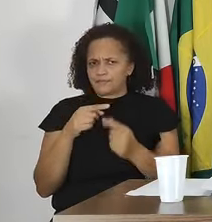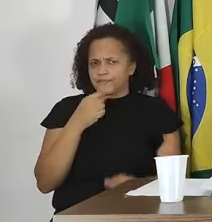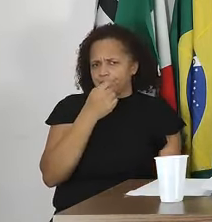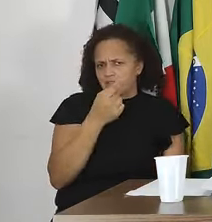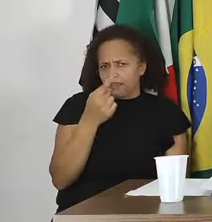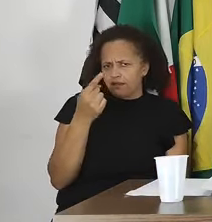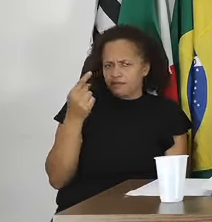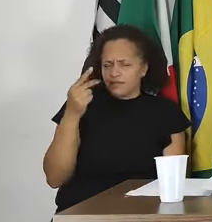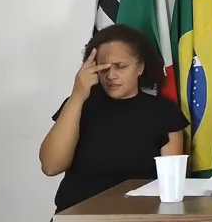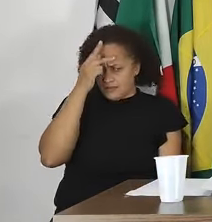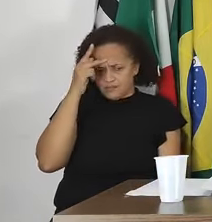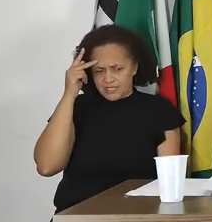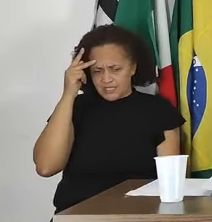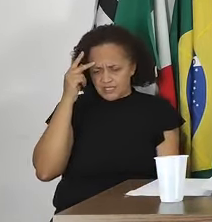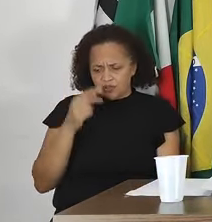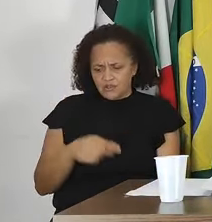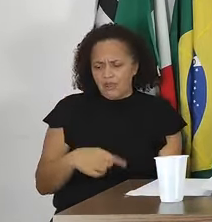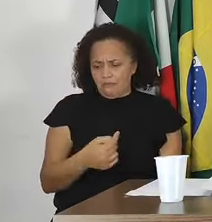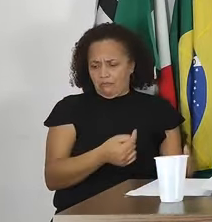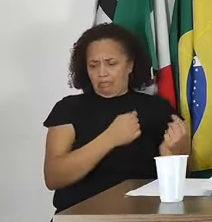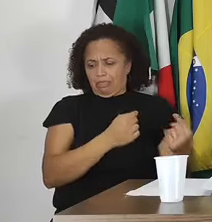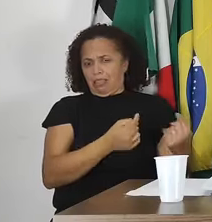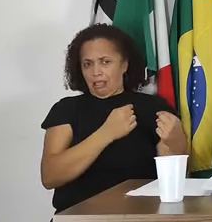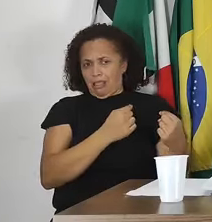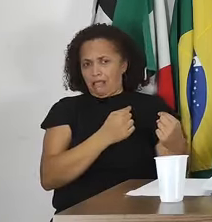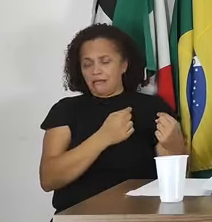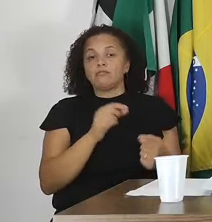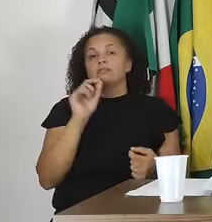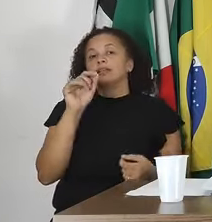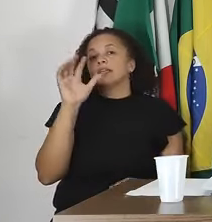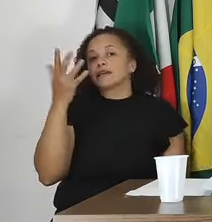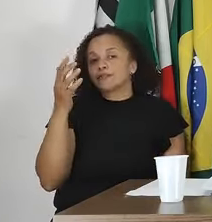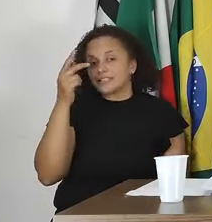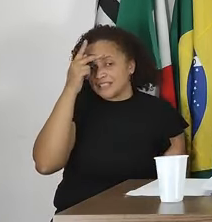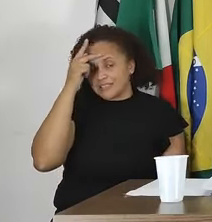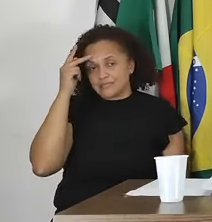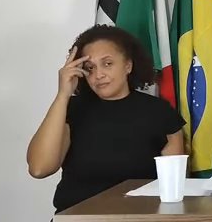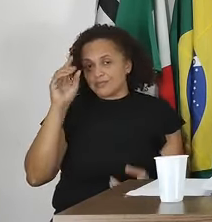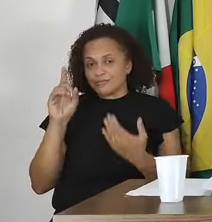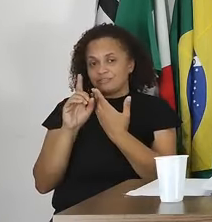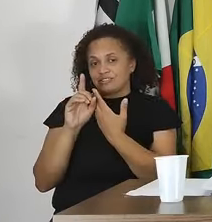ela vai se afastando cada vez mais, né, do Evangelho. Porque